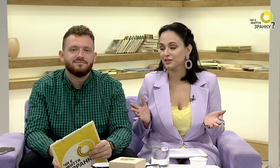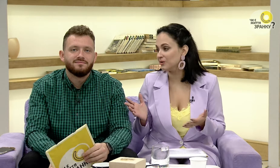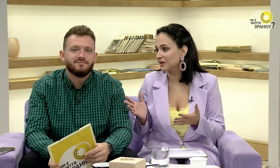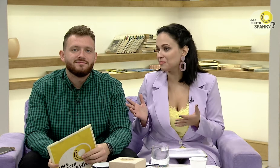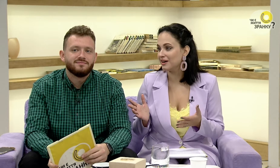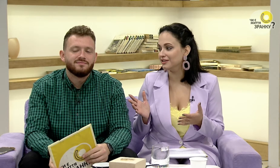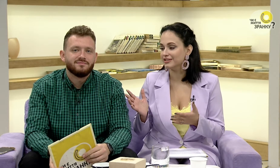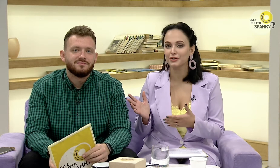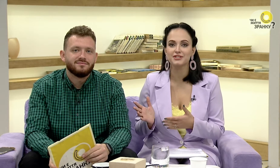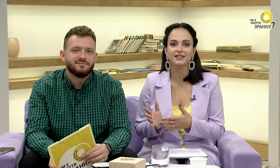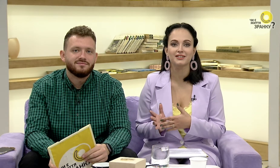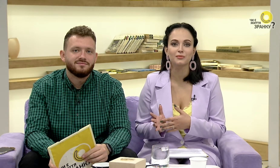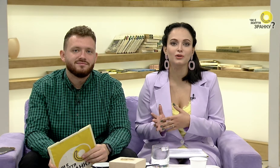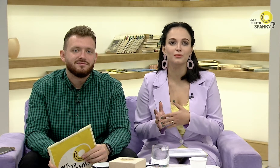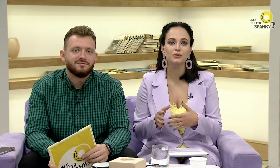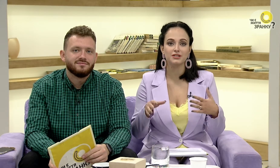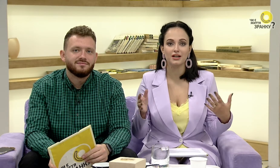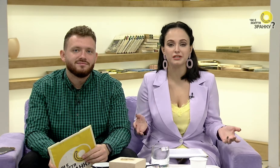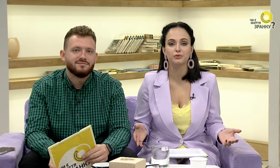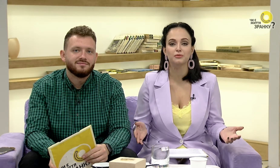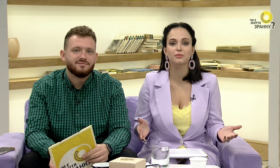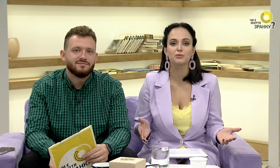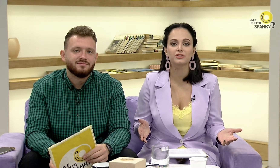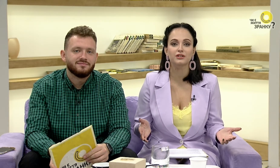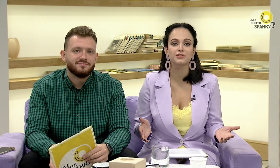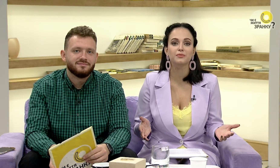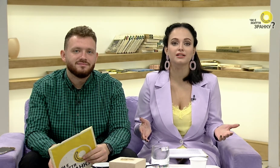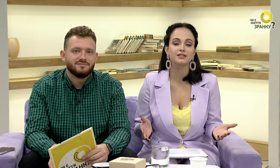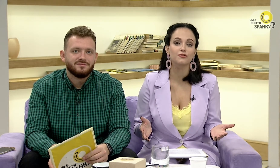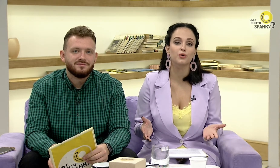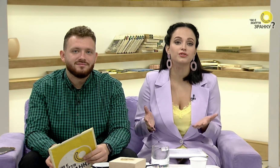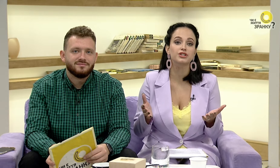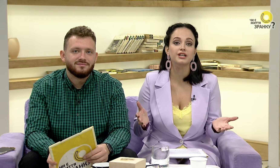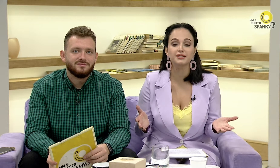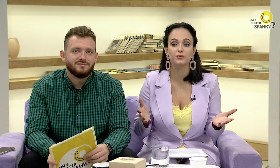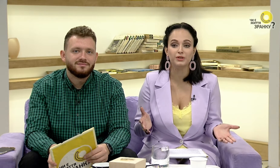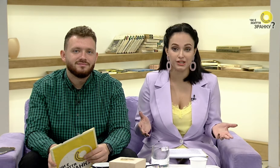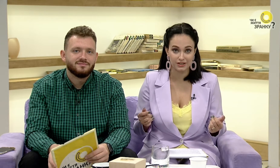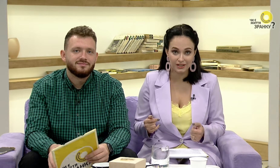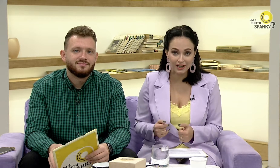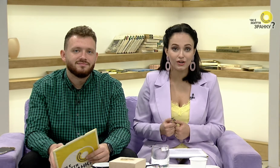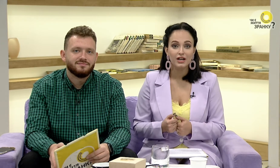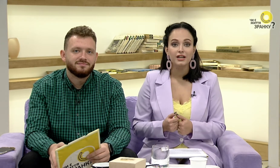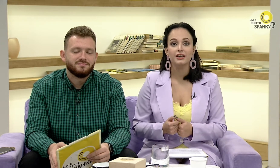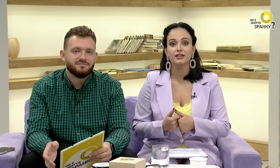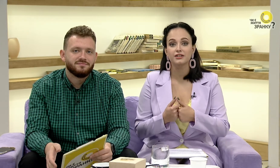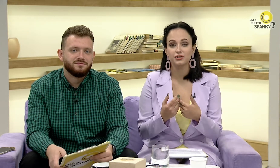З такою компанією також так сидимо, бо зараз будемо пробувати розібратися в мові жестів більш детально. І